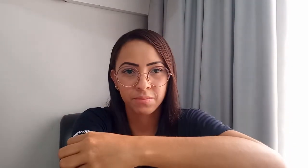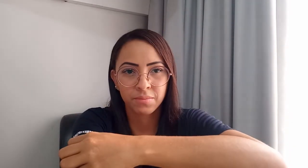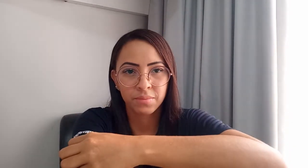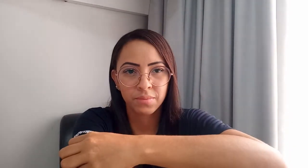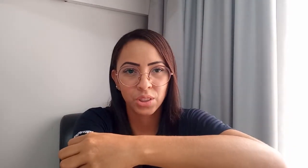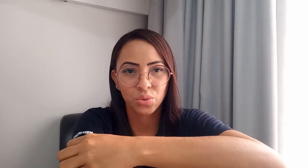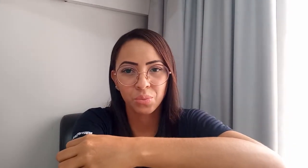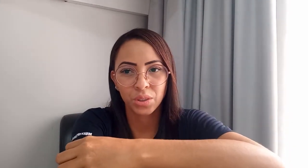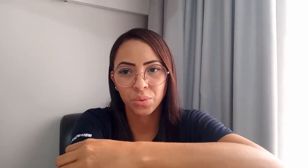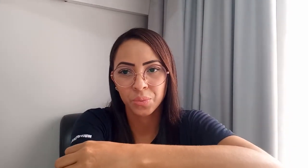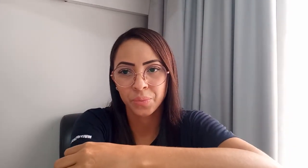e sumindo.